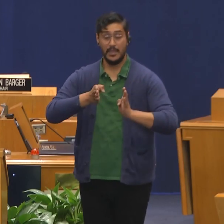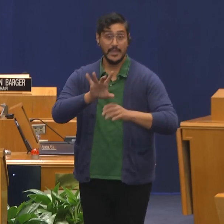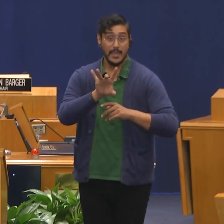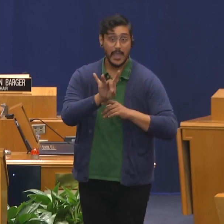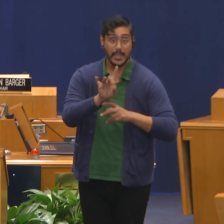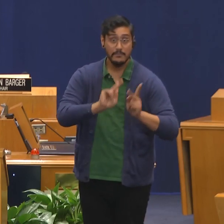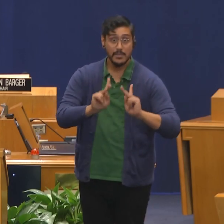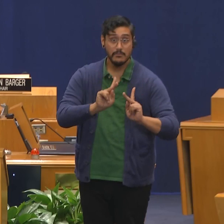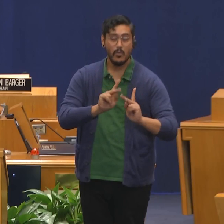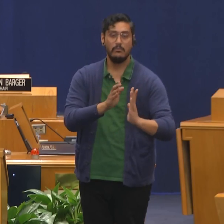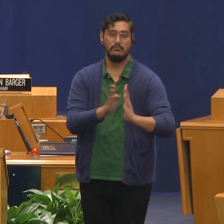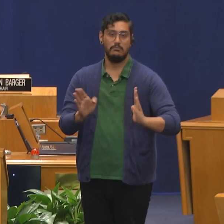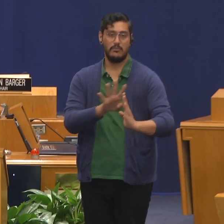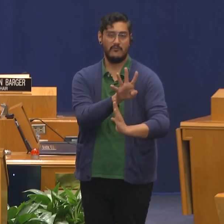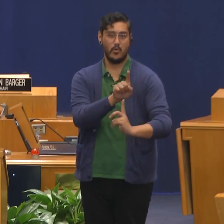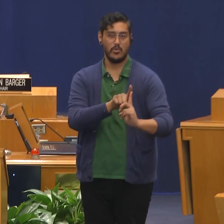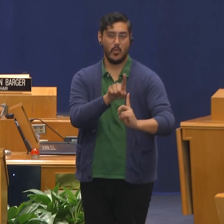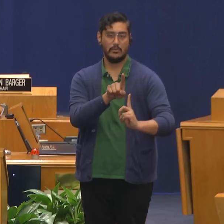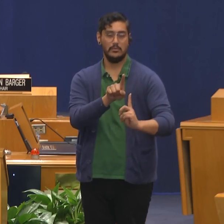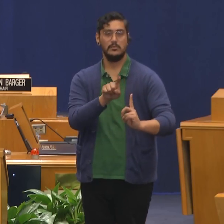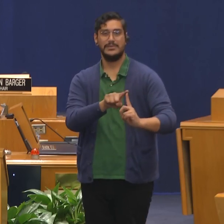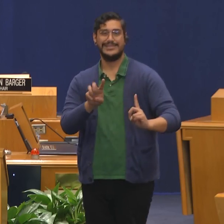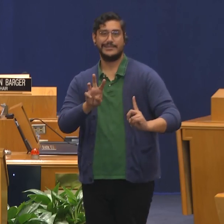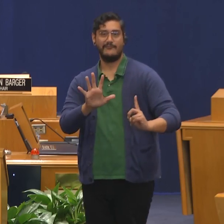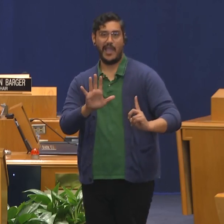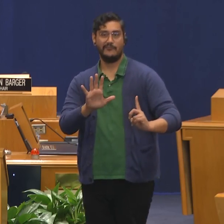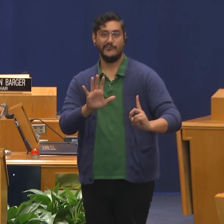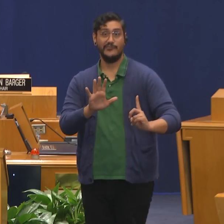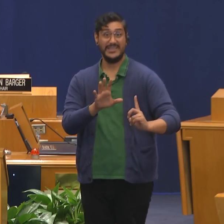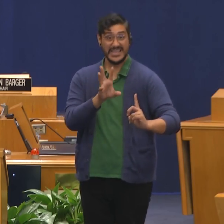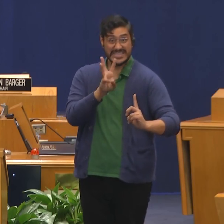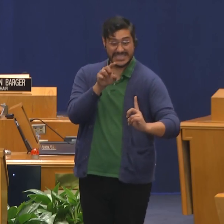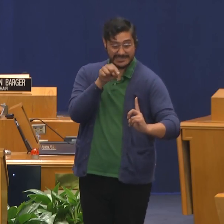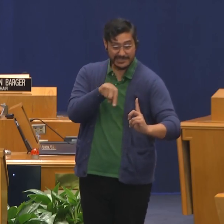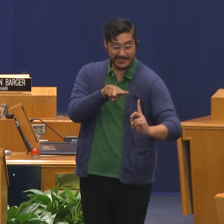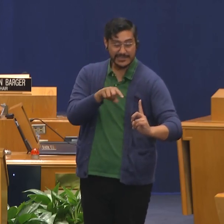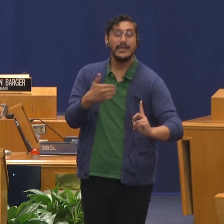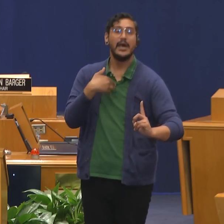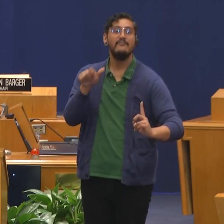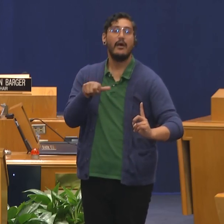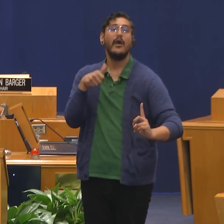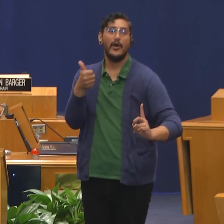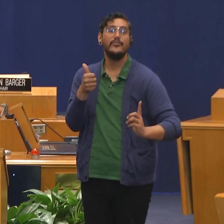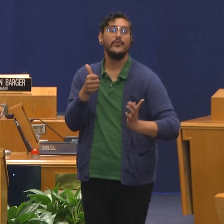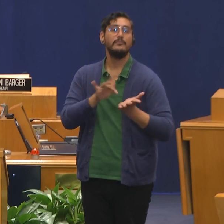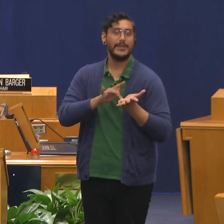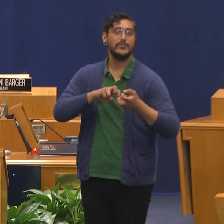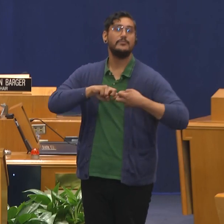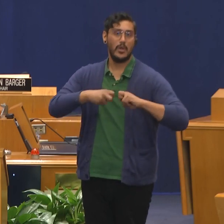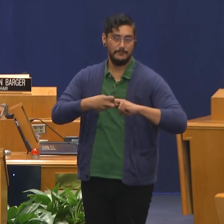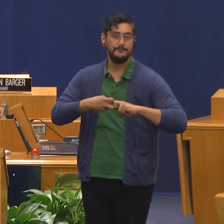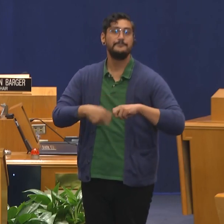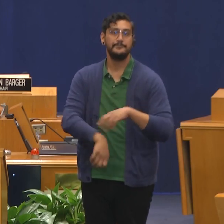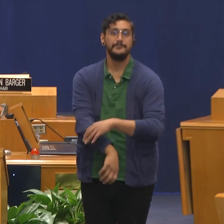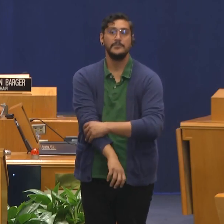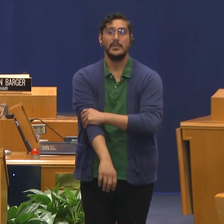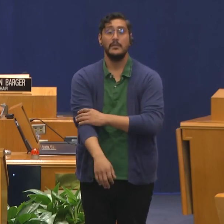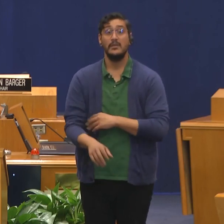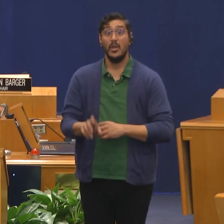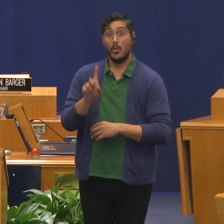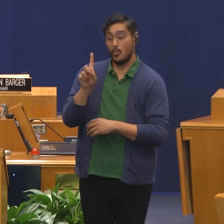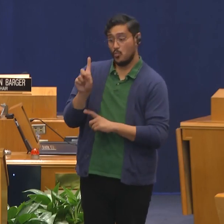entre 41 y 65 años y 6 de estas personas padecen de condiciones delicadas de salud. Una